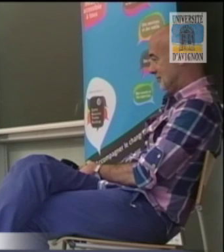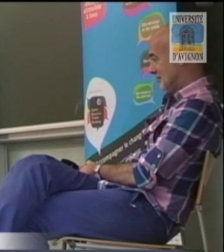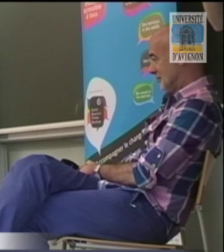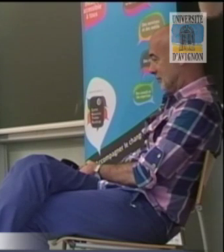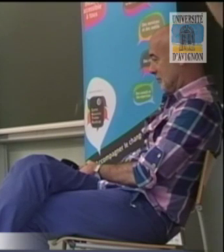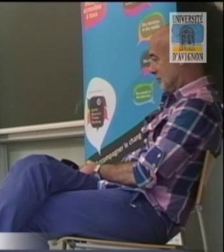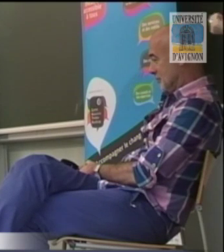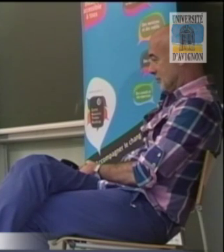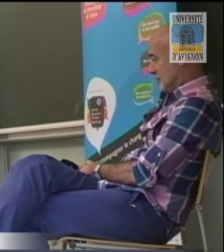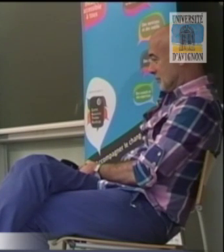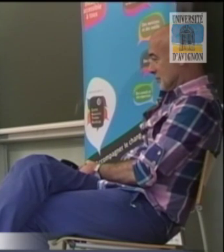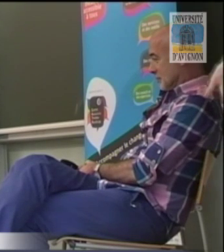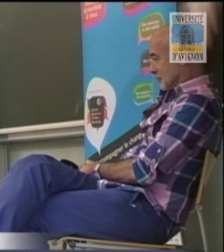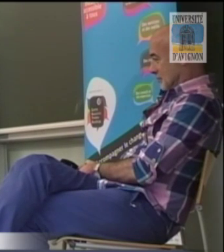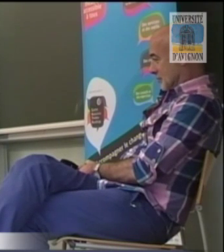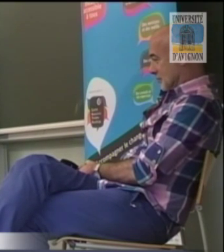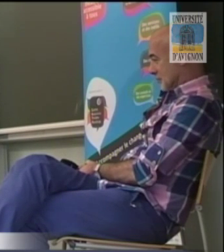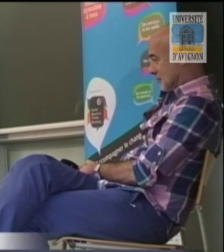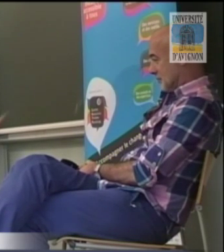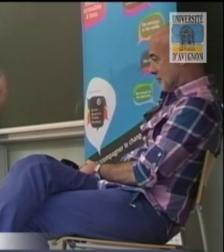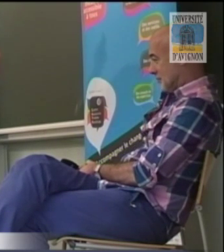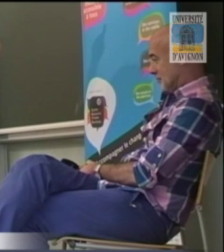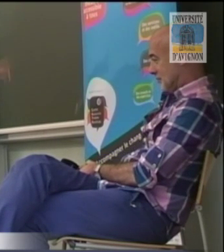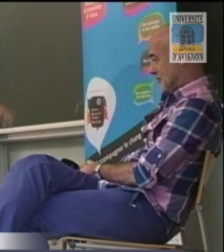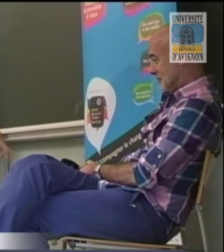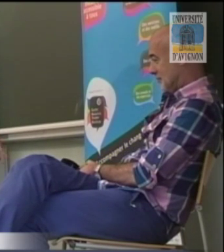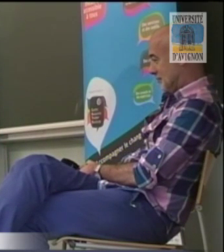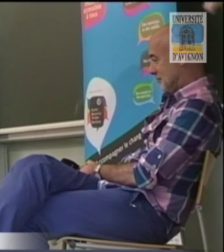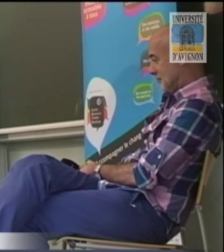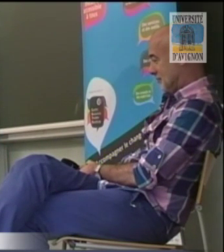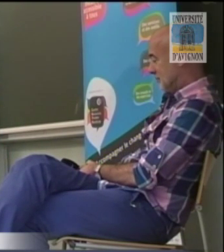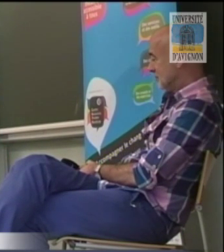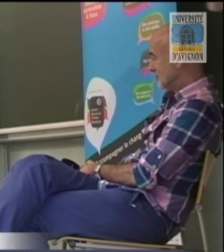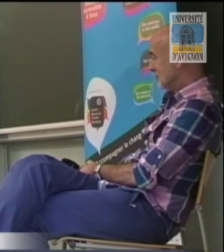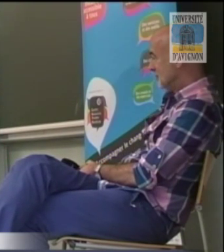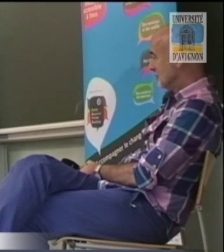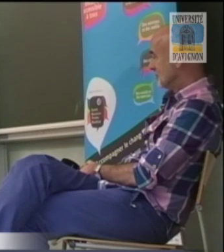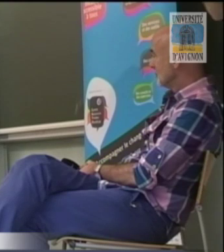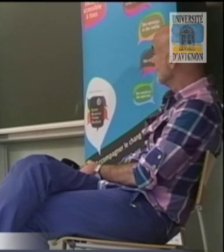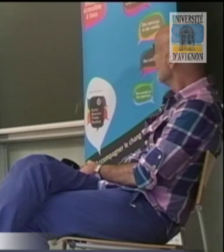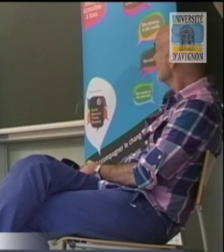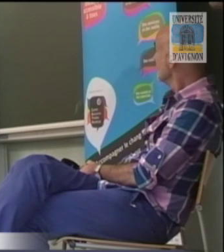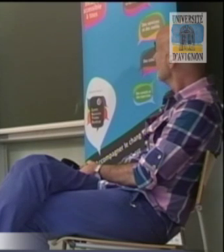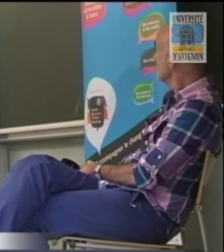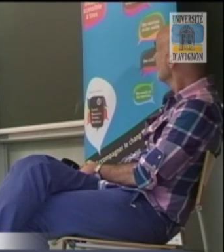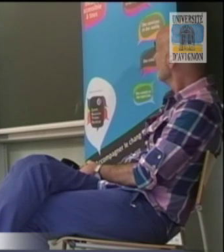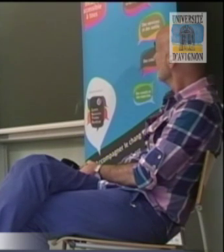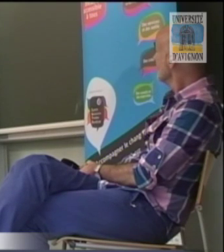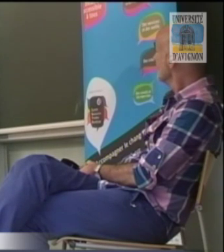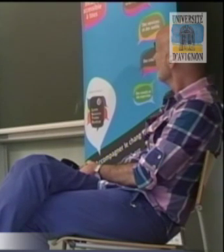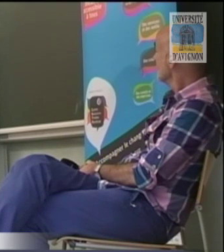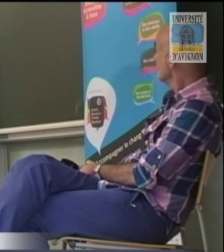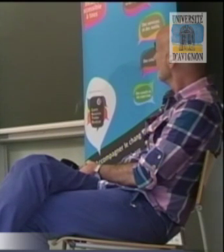de s'inscrire dans le changement. Donc vous avez ici le Centre Ressources Théâtre et Handicap, sa